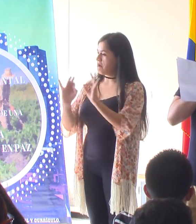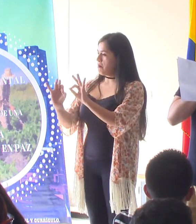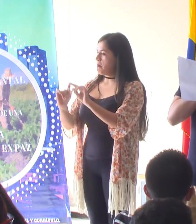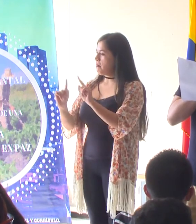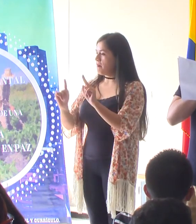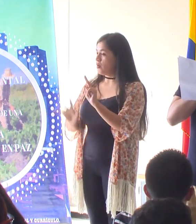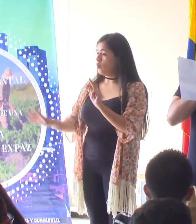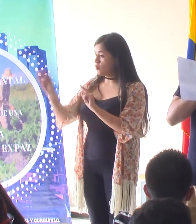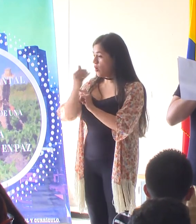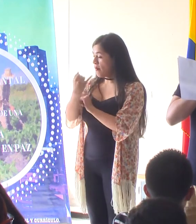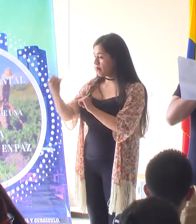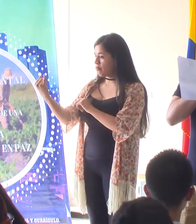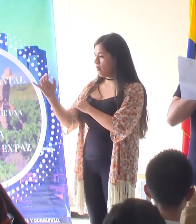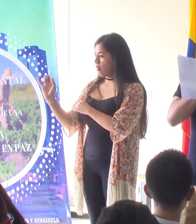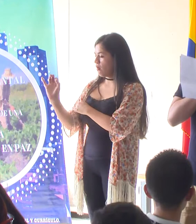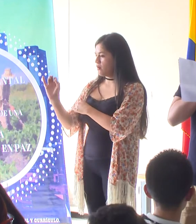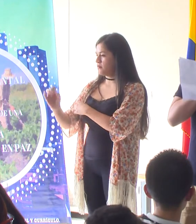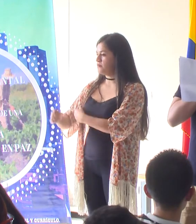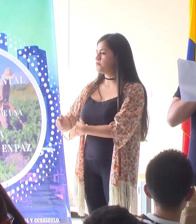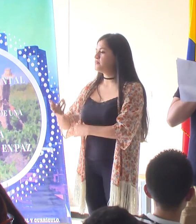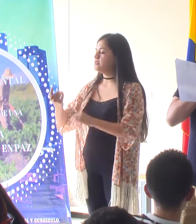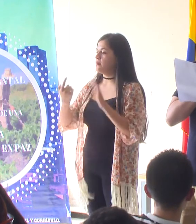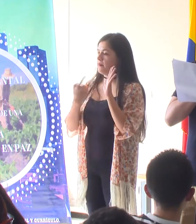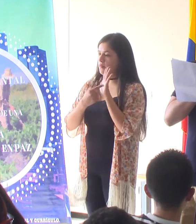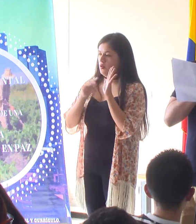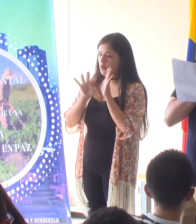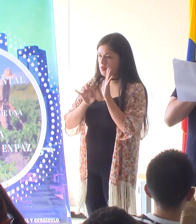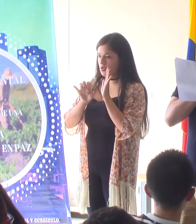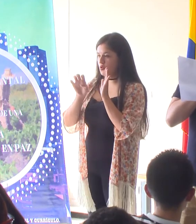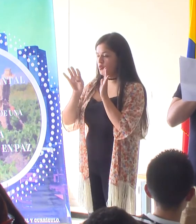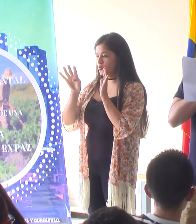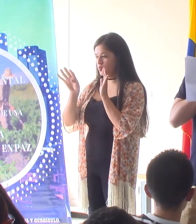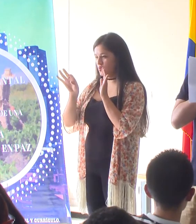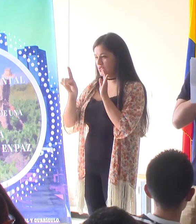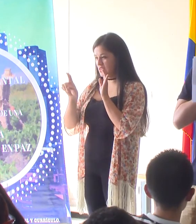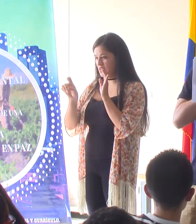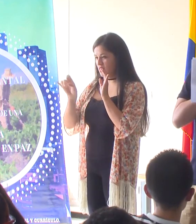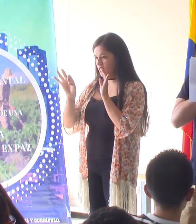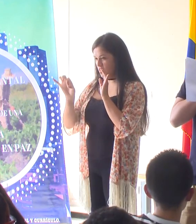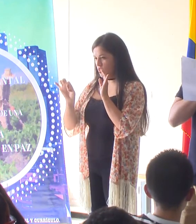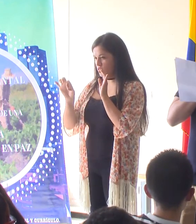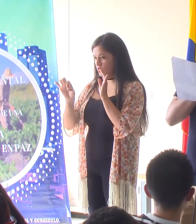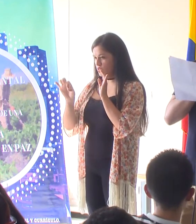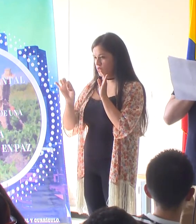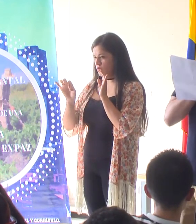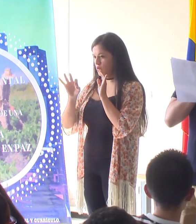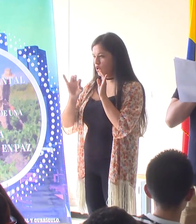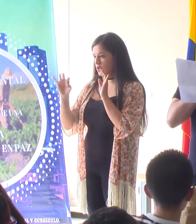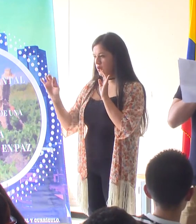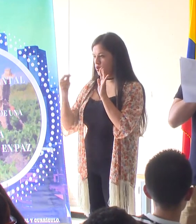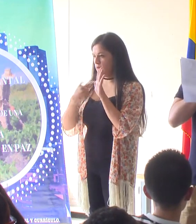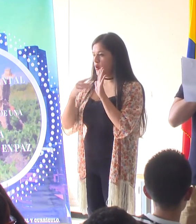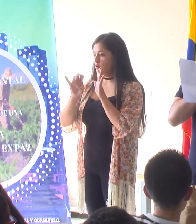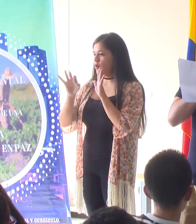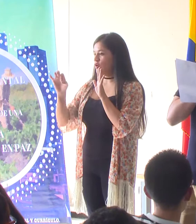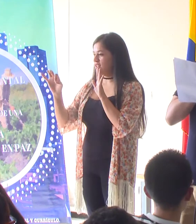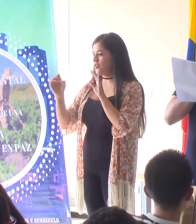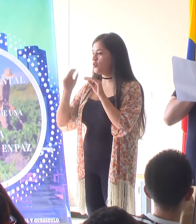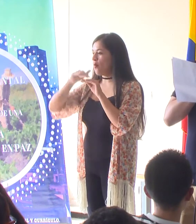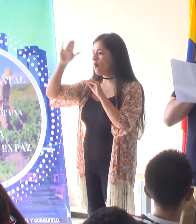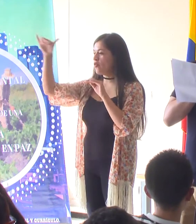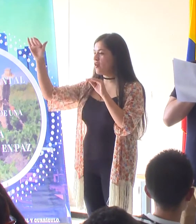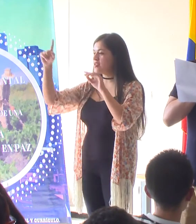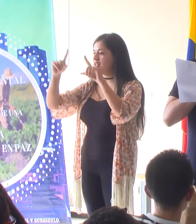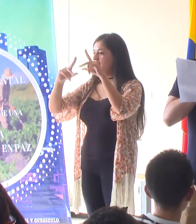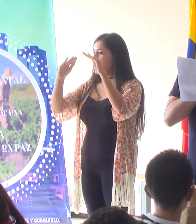1988 en 1988 una luz de ese montón de lucecitas era la habitación arrendada de